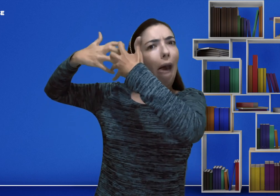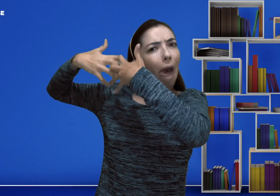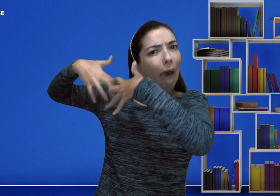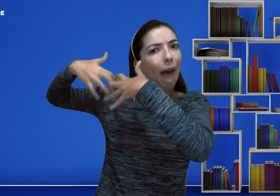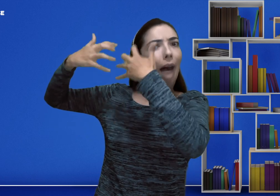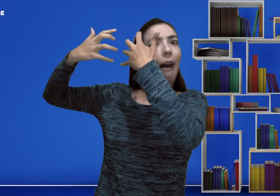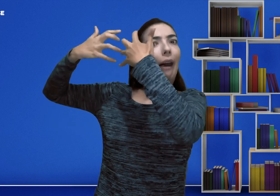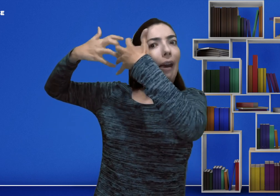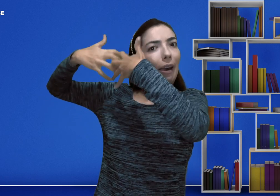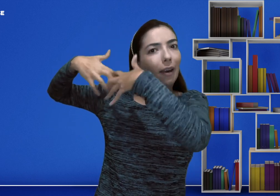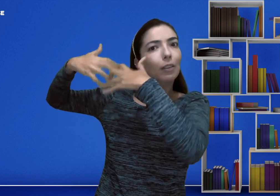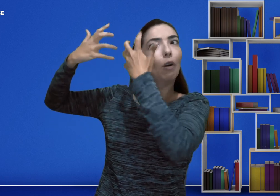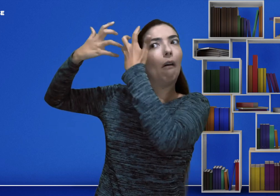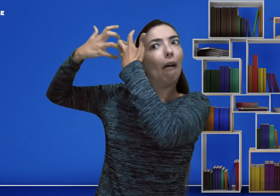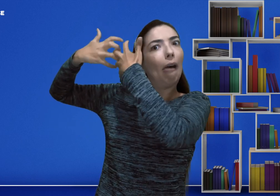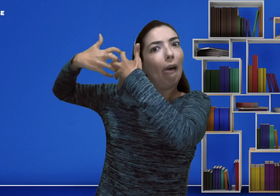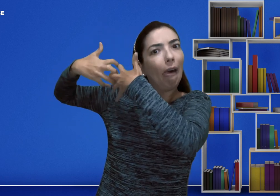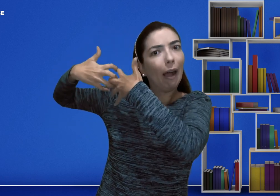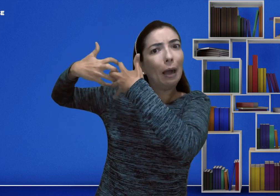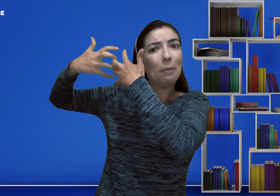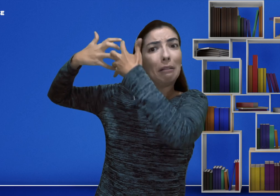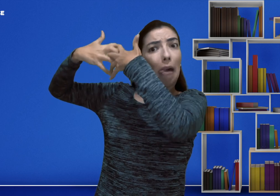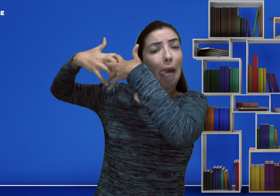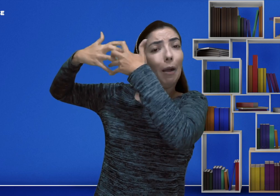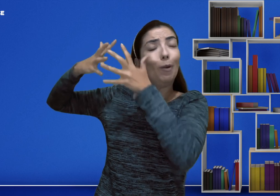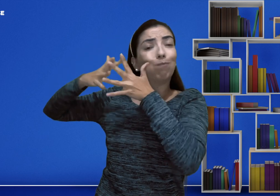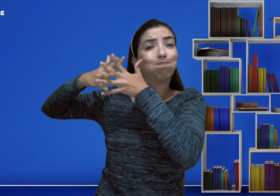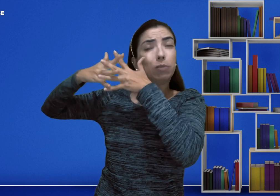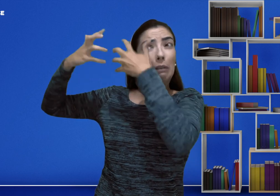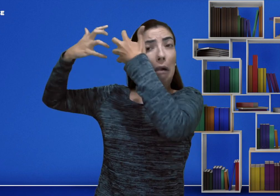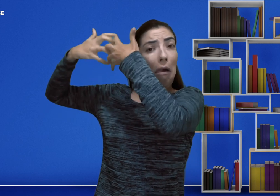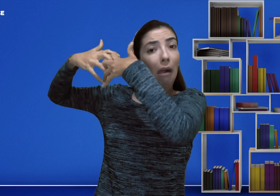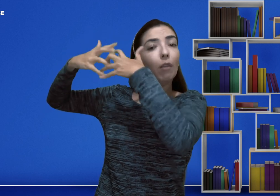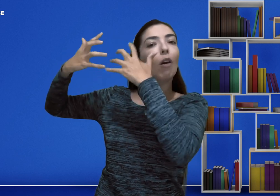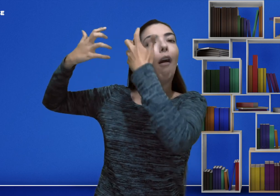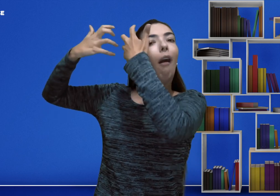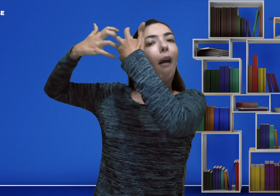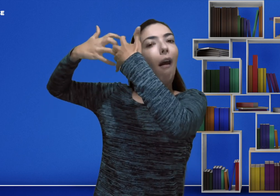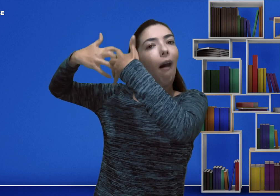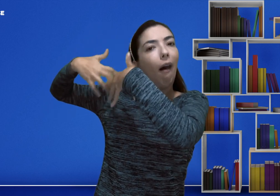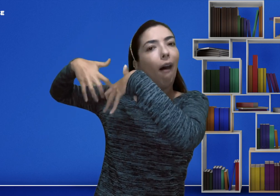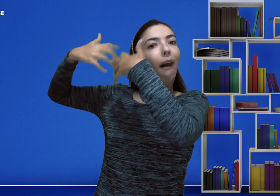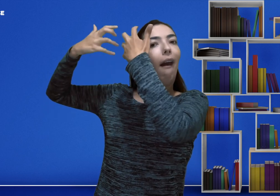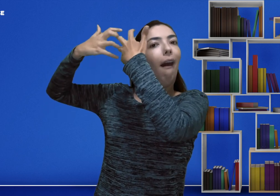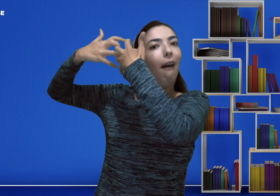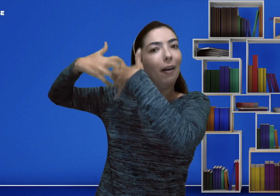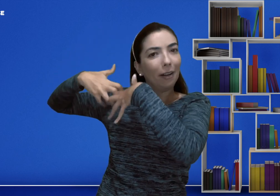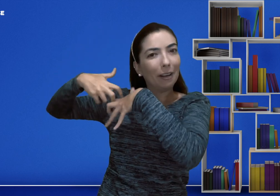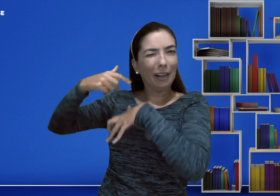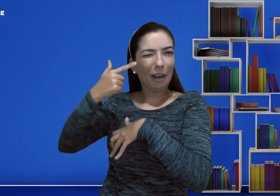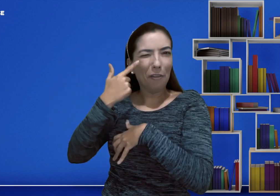Tem que ser algo mais natural, mais leve. Não pode ser muito duro, percebem?